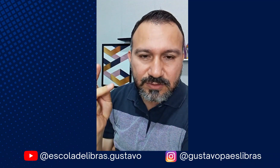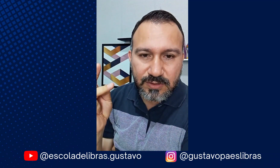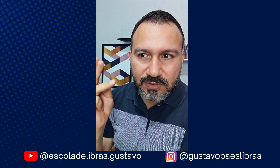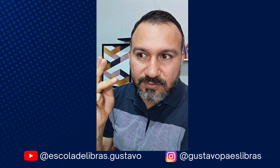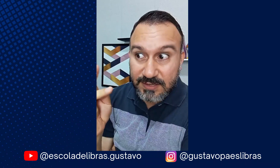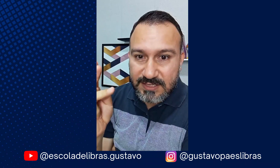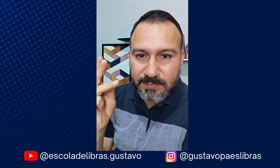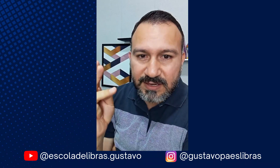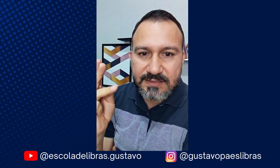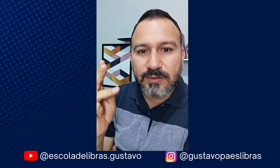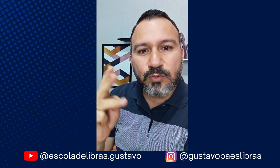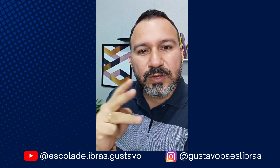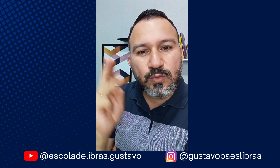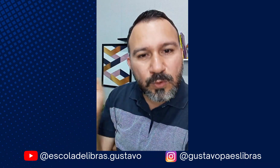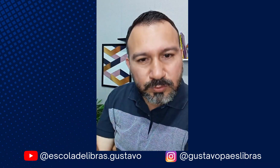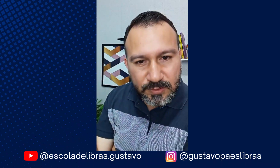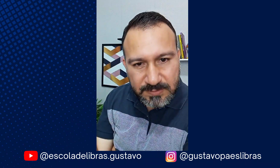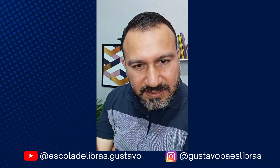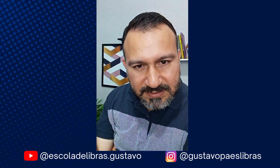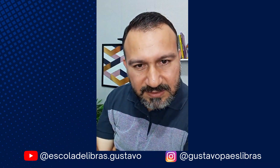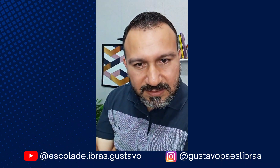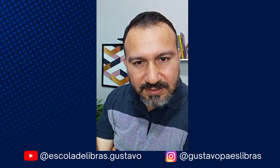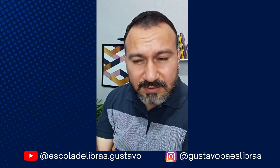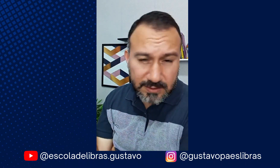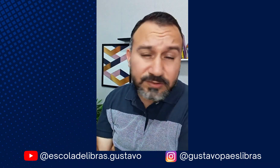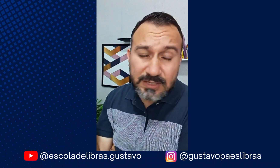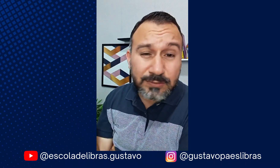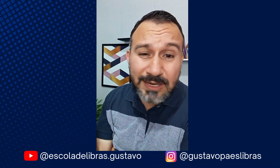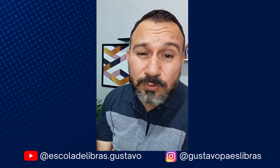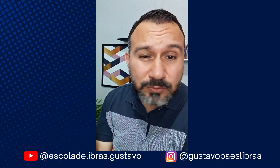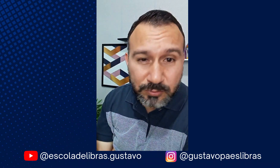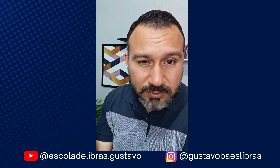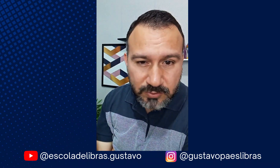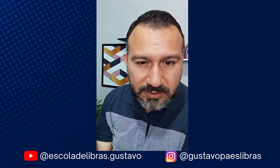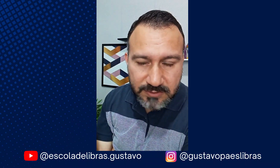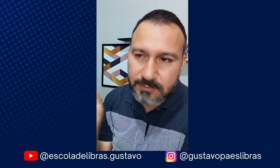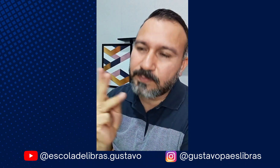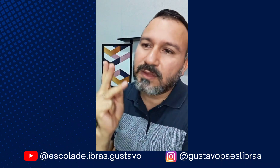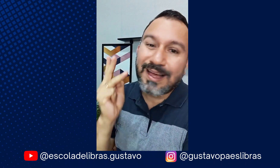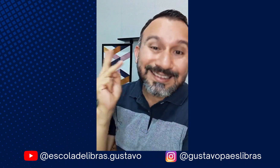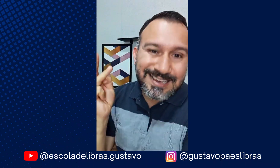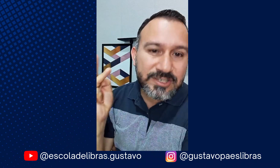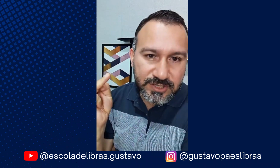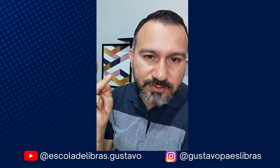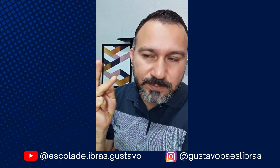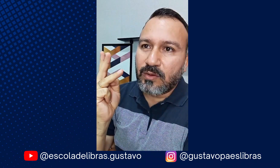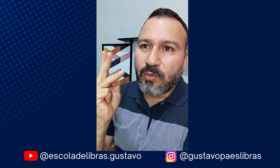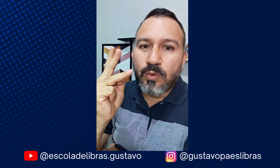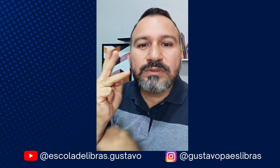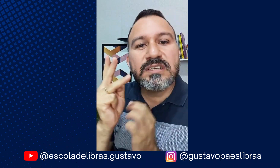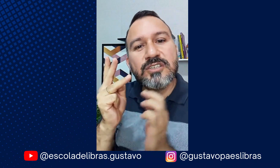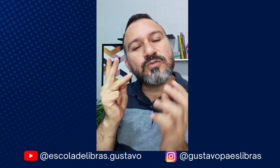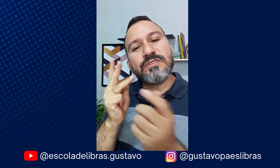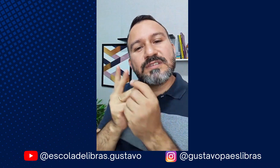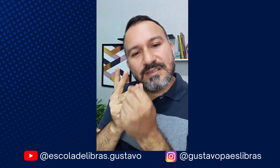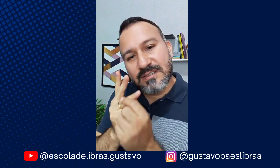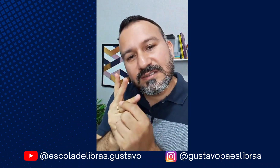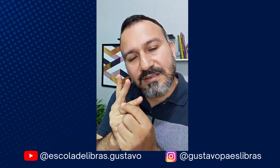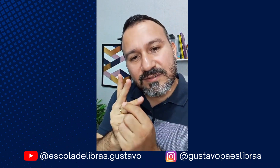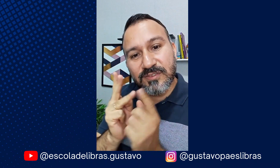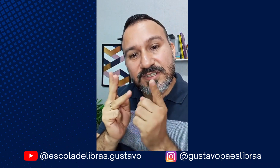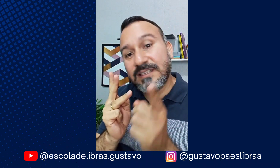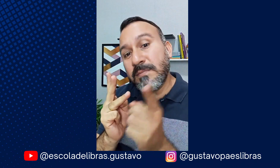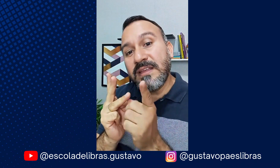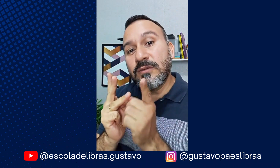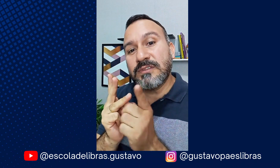expressando. Você expressa o que o outro expressa. Então você não tem controle sobre isso. Além disso, outras